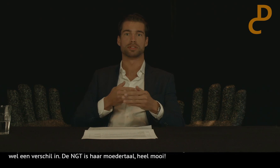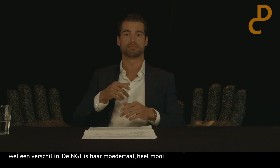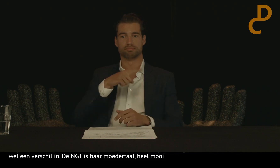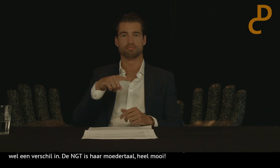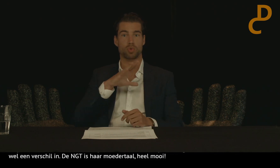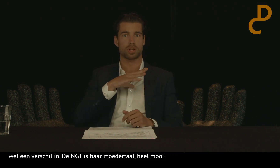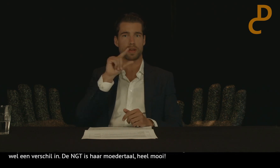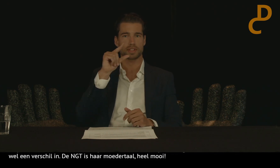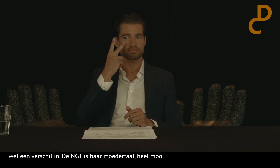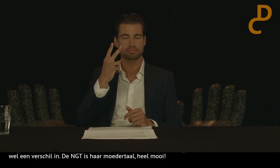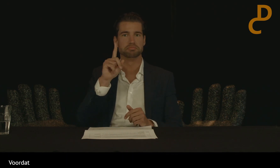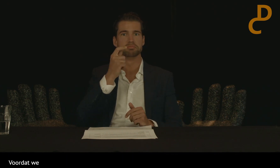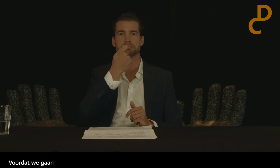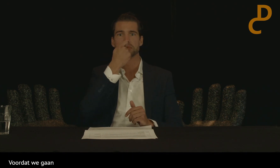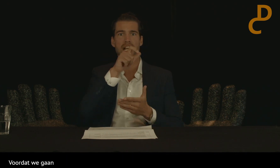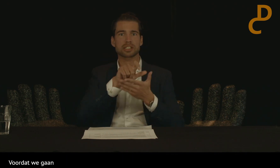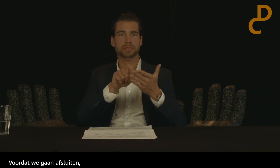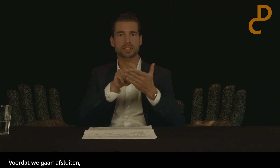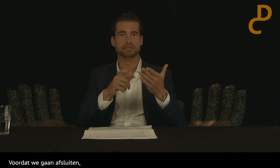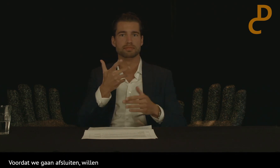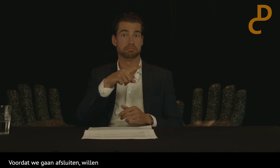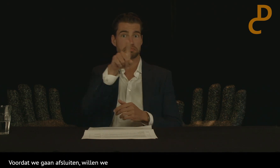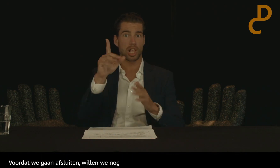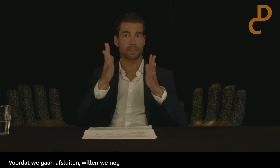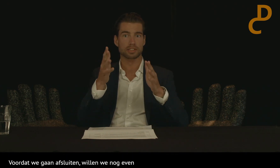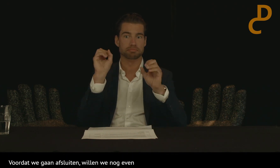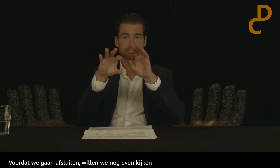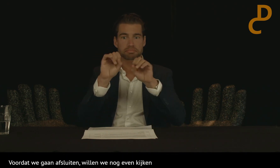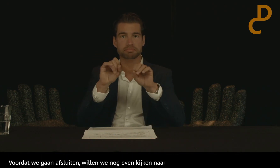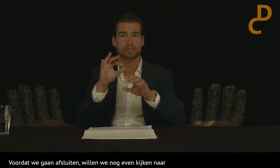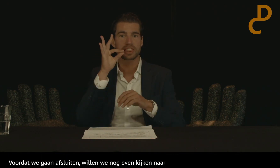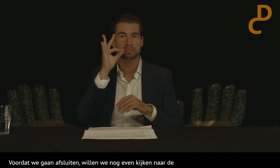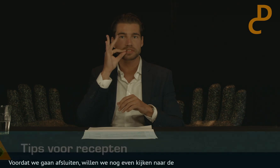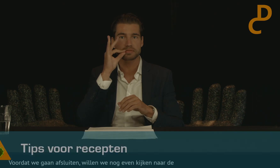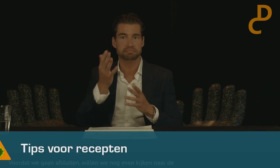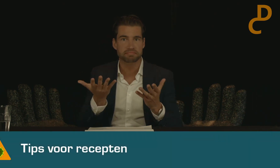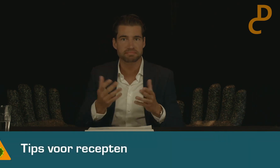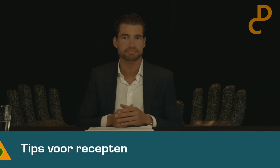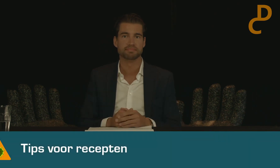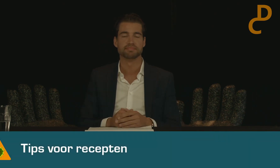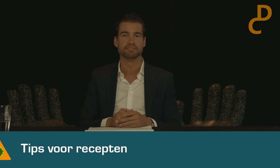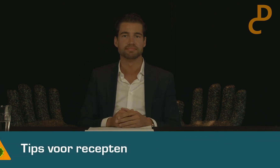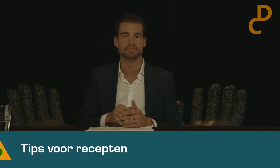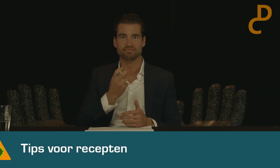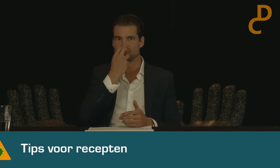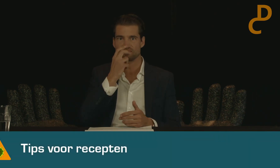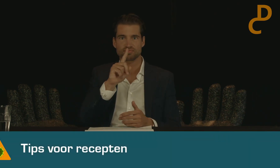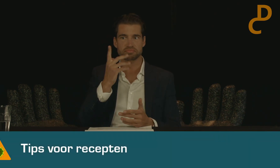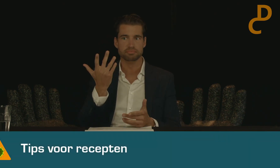Voordat we gaan afsluiten, willen we nog eventjes gaan kijken naar de eetrecepten. Misschien heb je zelf ook wat tips gegeven. Ik ben